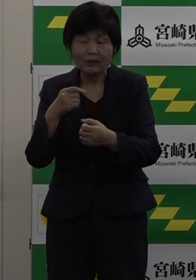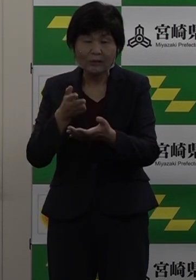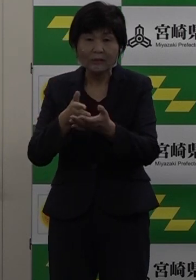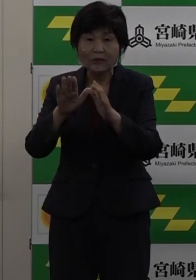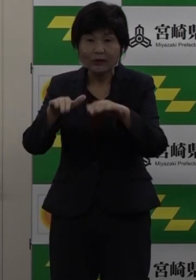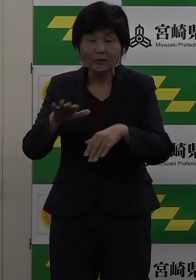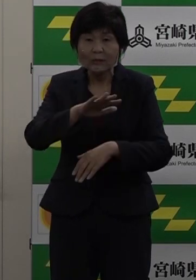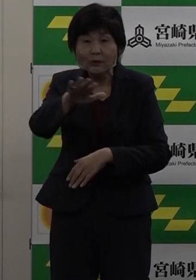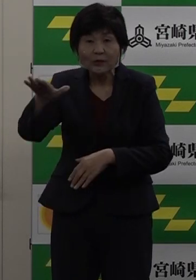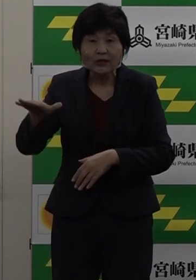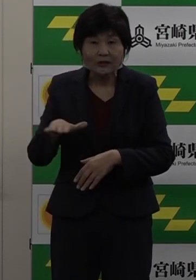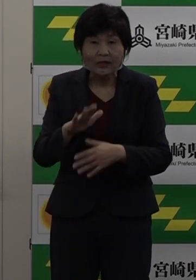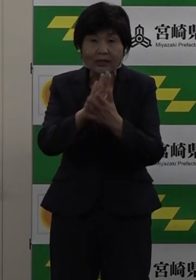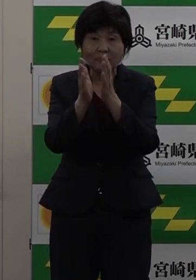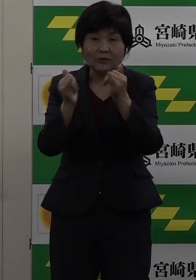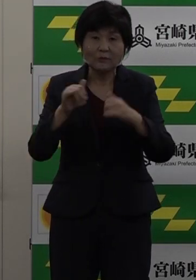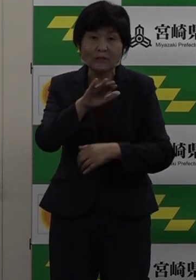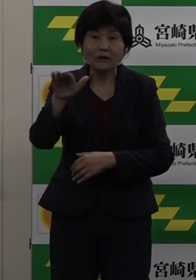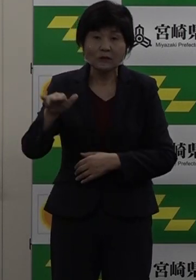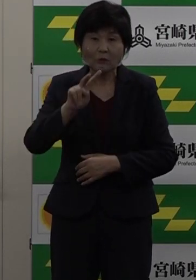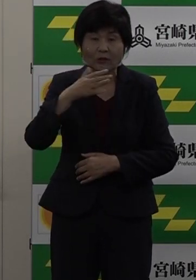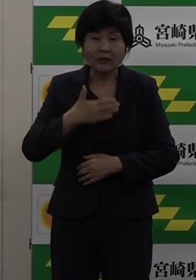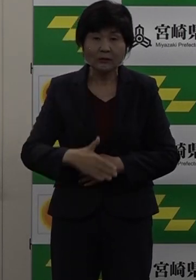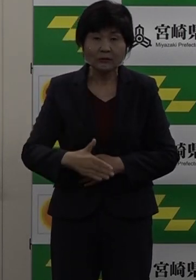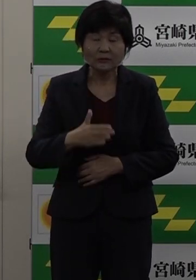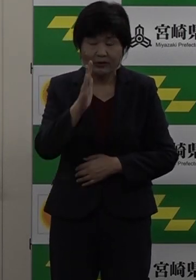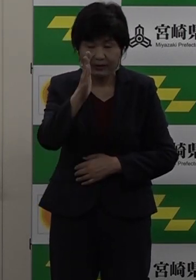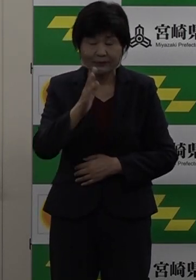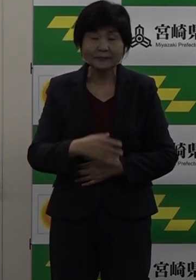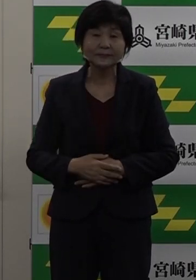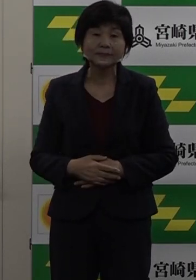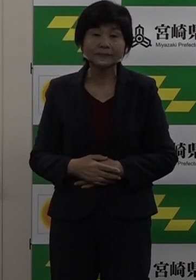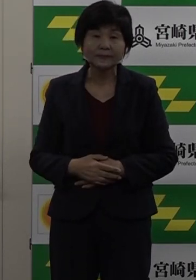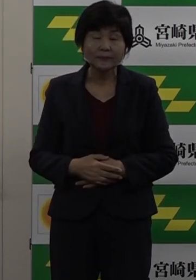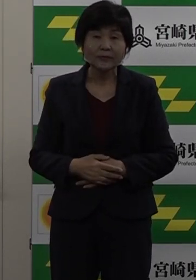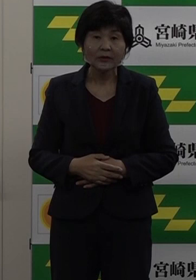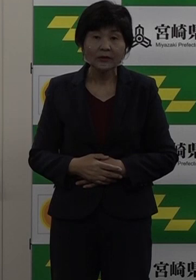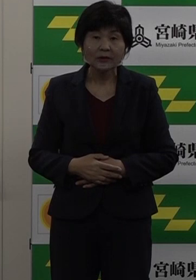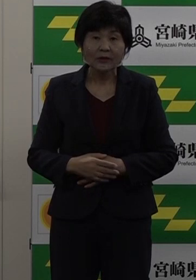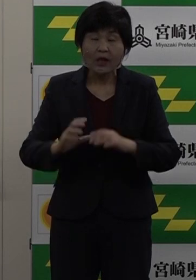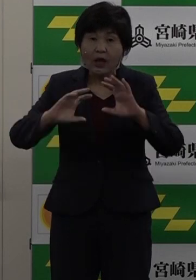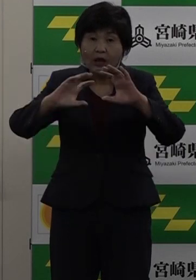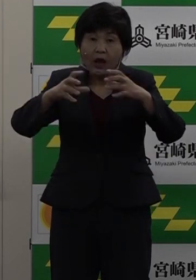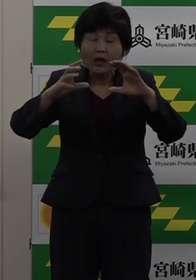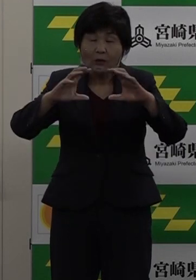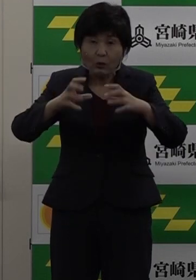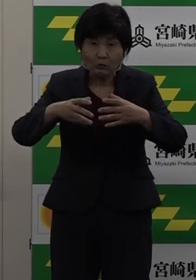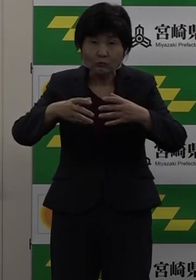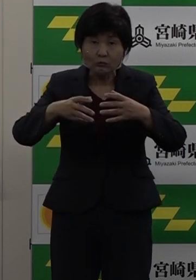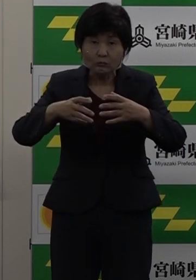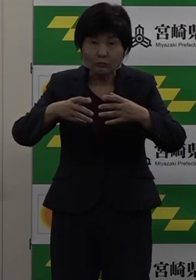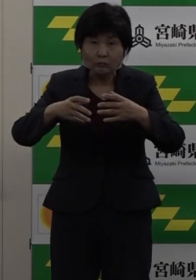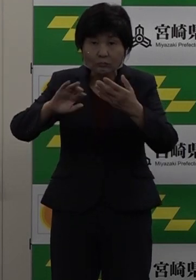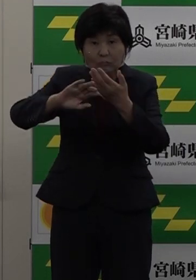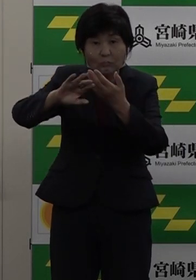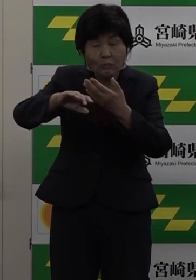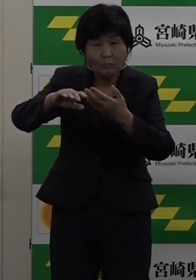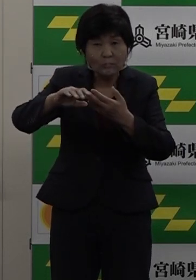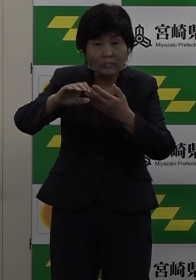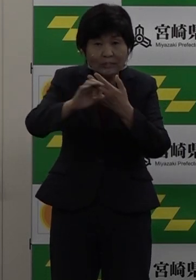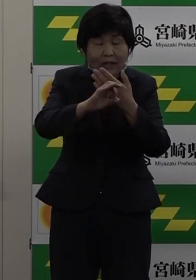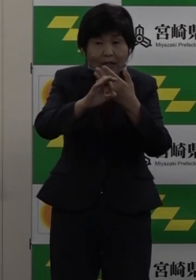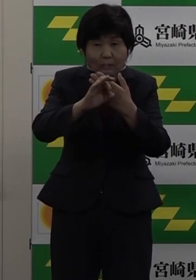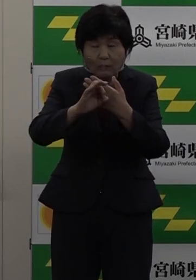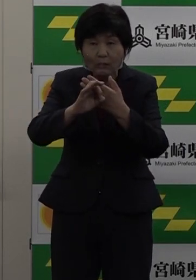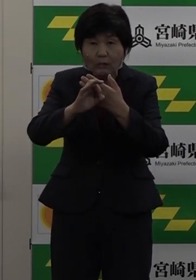はぜひご理解をいただきたいというふうに考えております。海外の事例を調べておりましたら、この防火壁を作